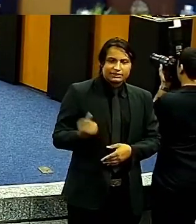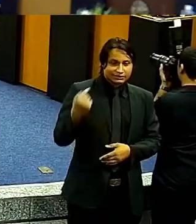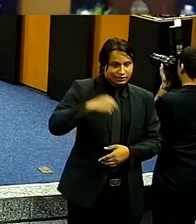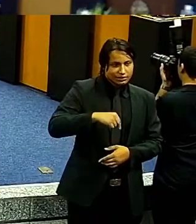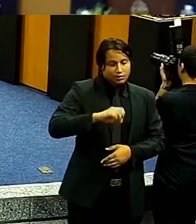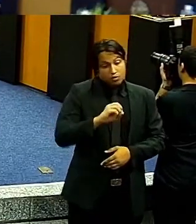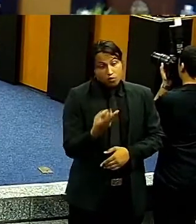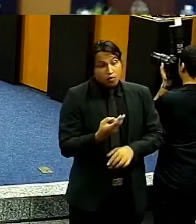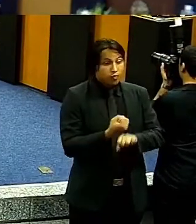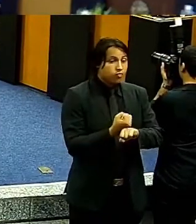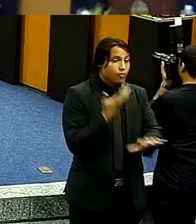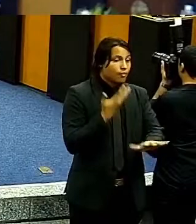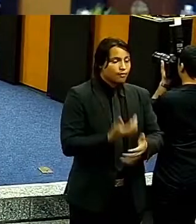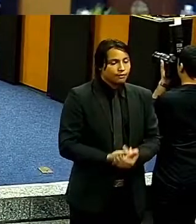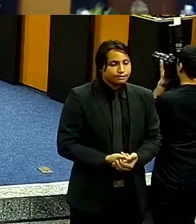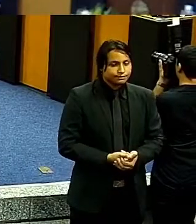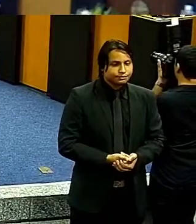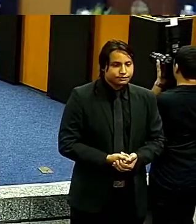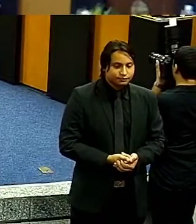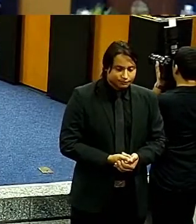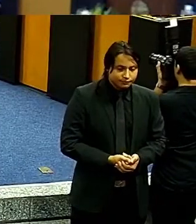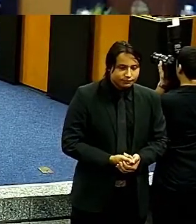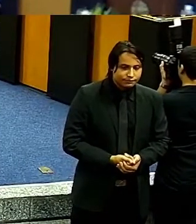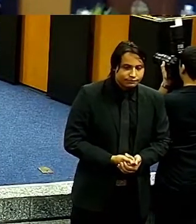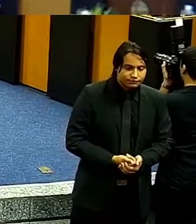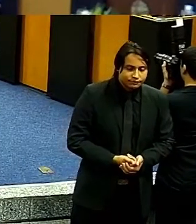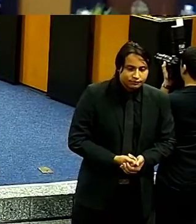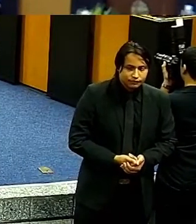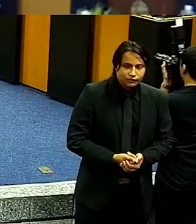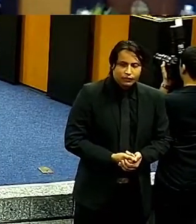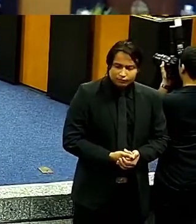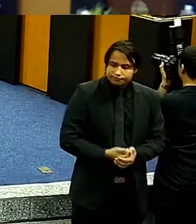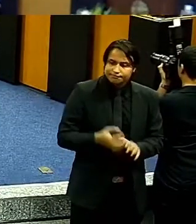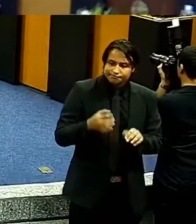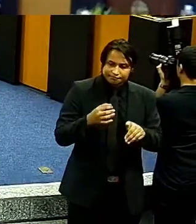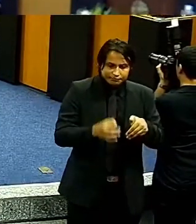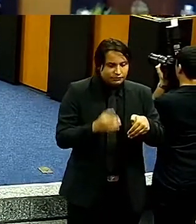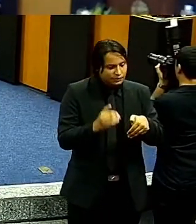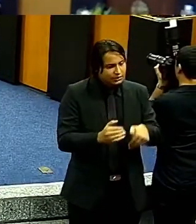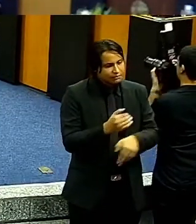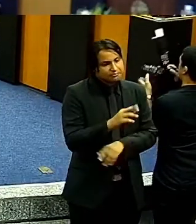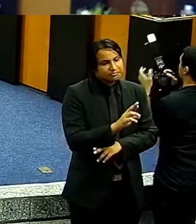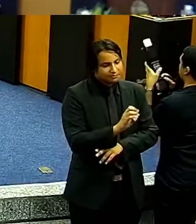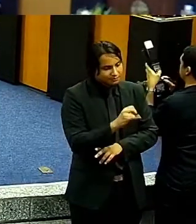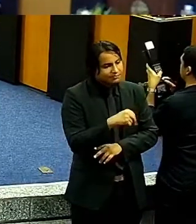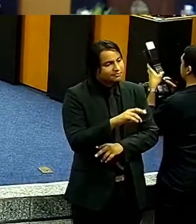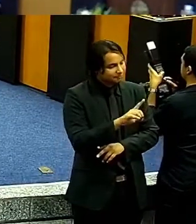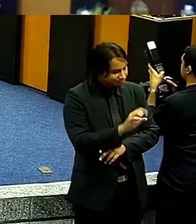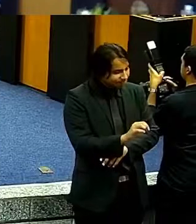por videoconferência senhor Ministro Reinaldo